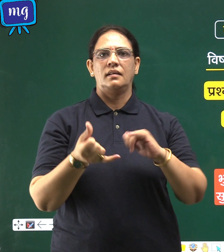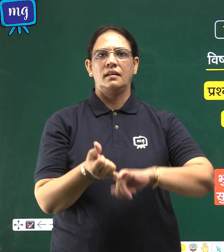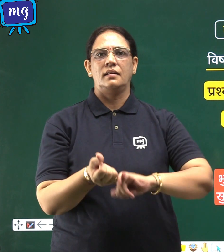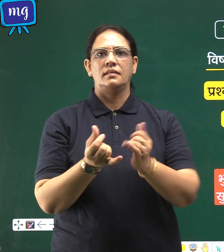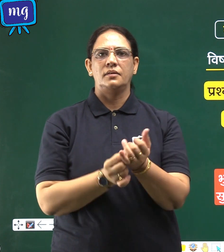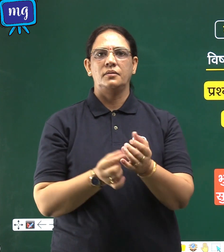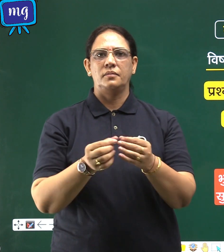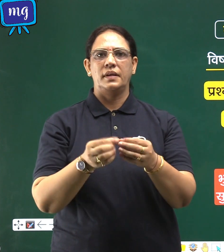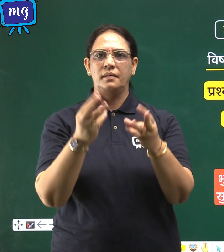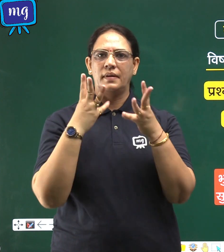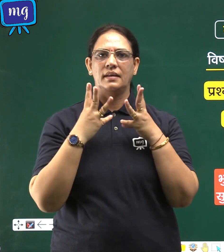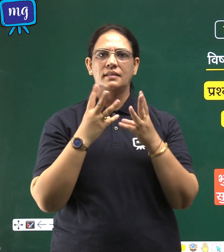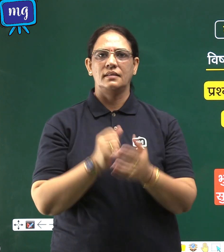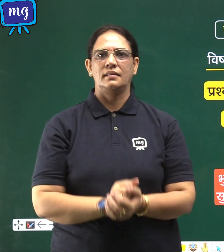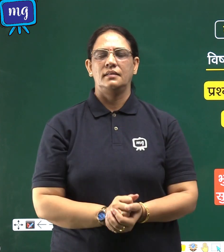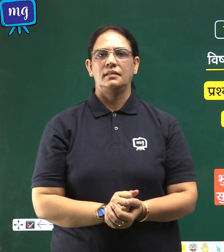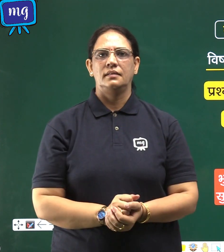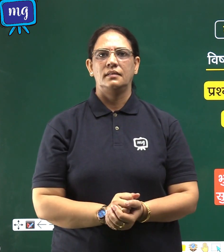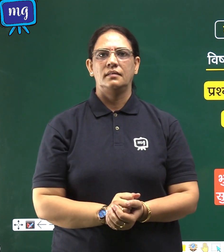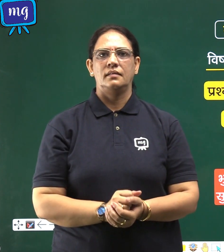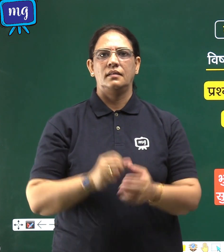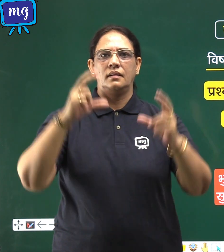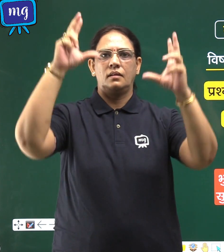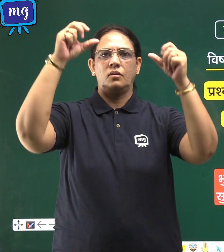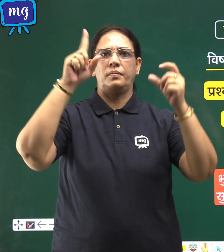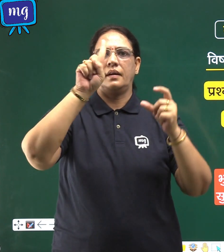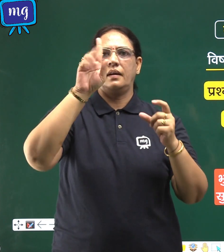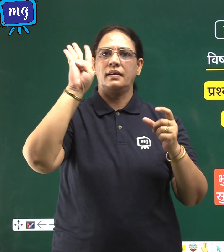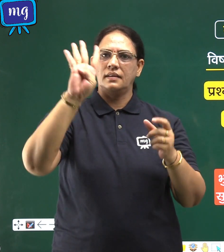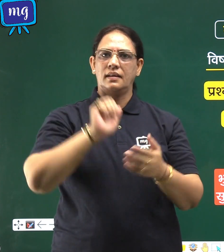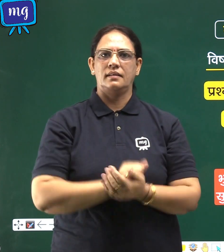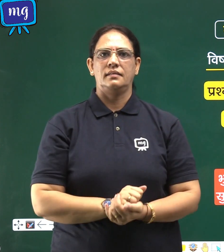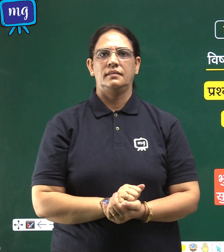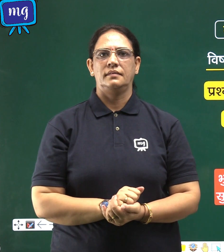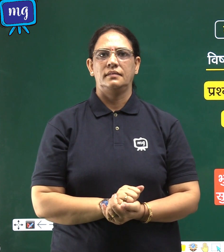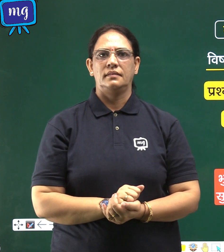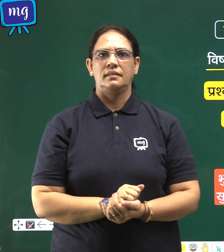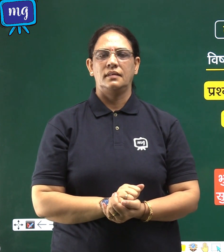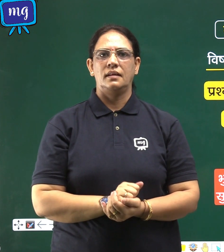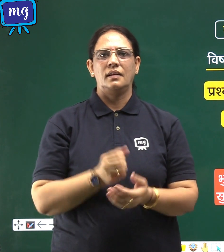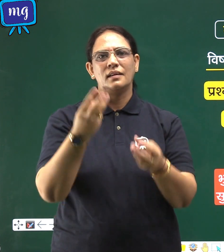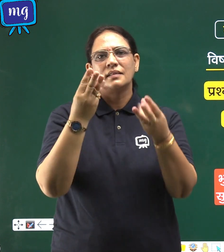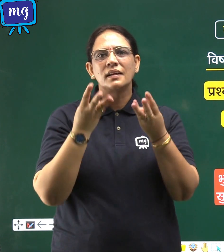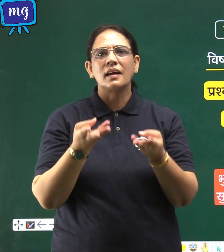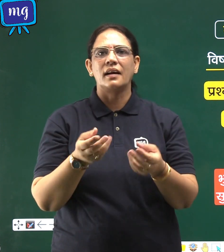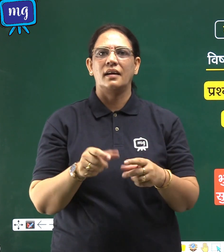प्रष्णा वाली चौदा सांख्य की